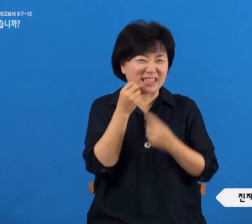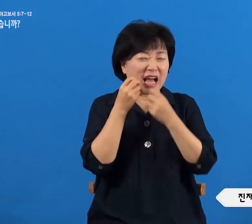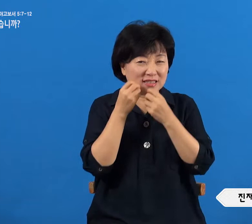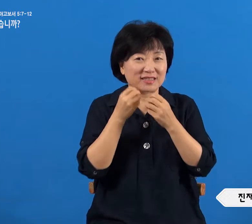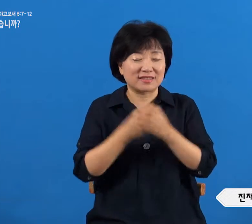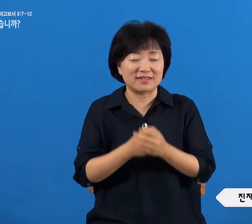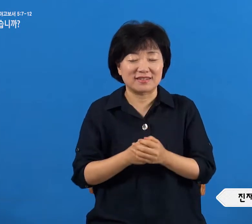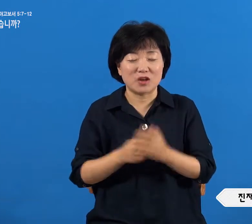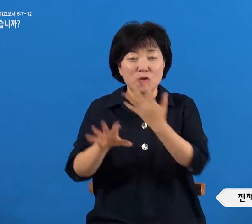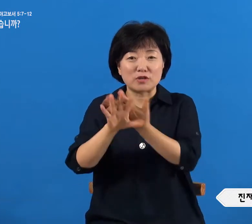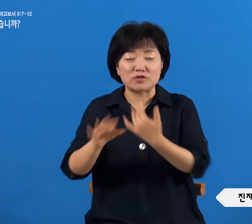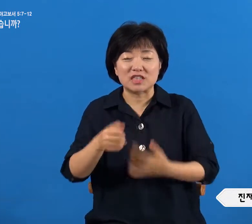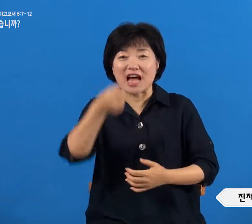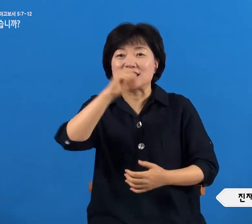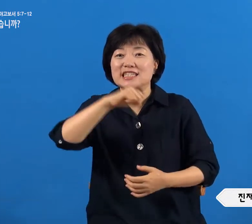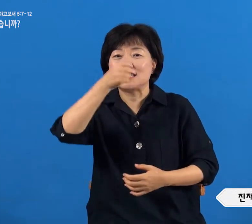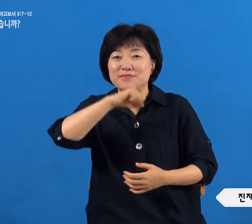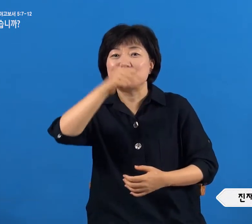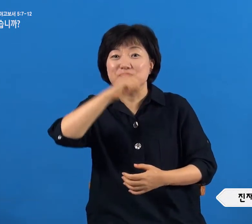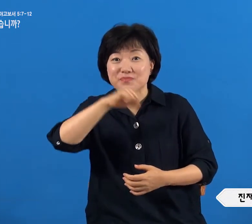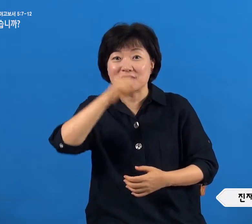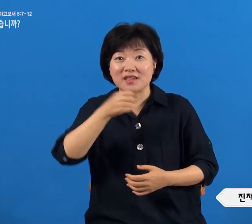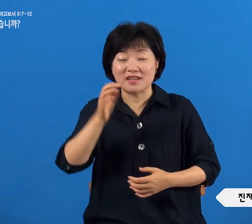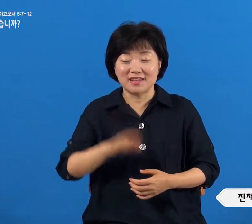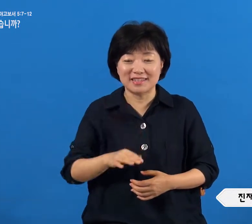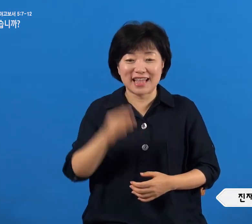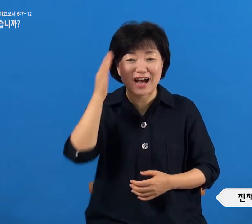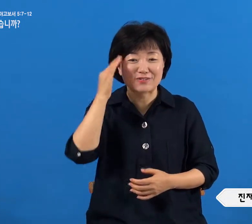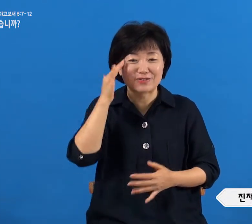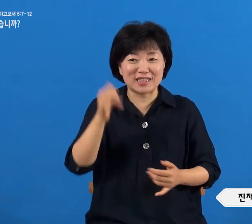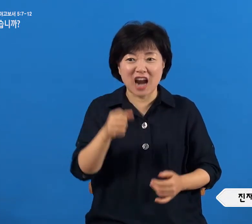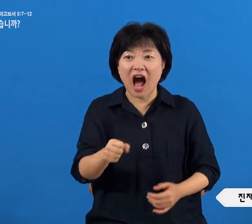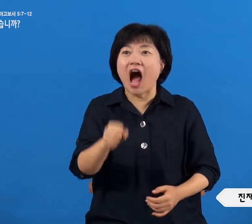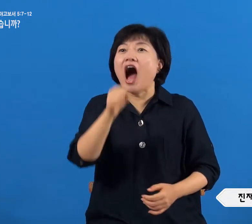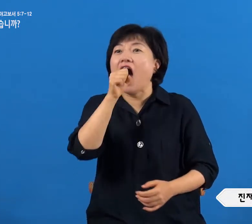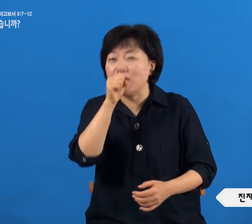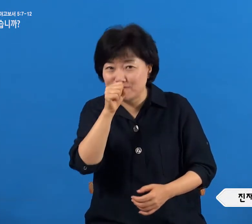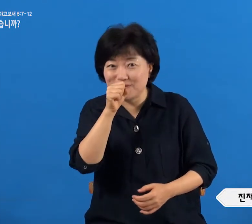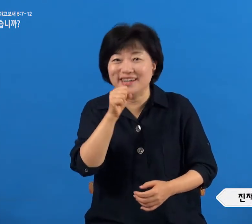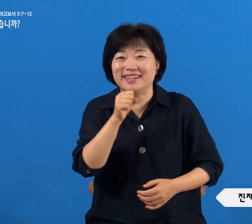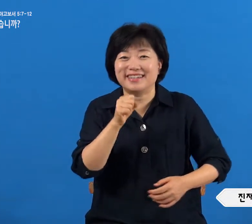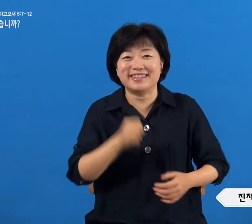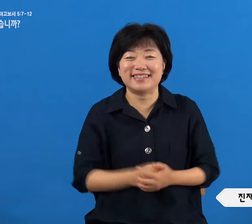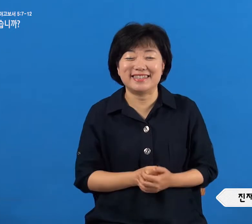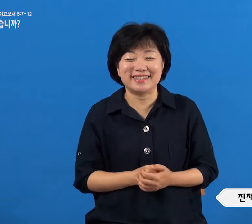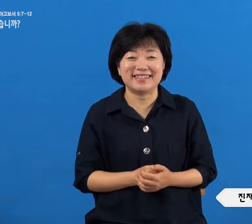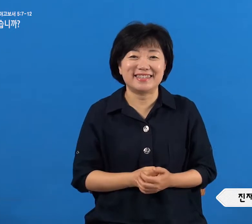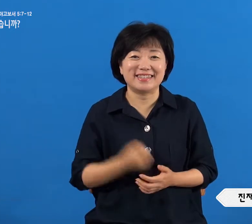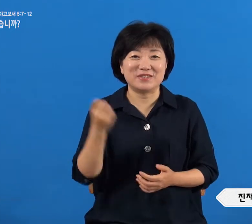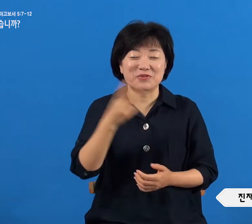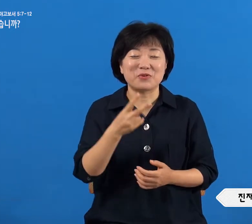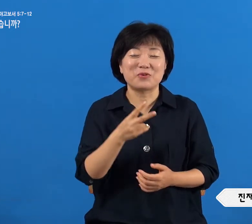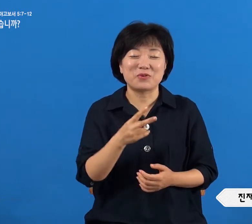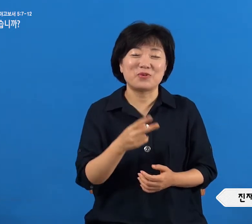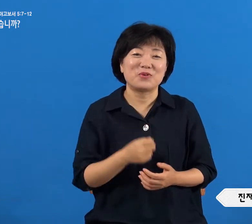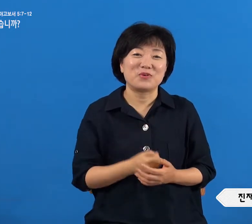핥으며 천천히 먹는다. 한국인은 한 입에 베어 먹는다. 또 이런 것도